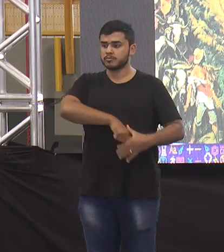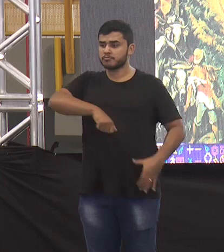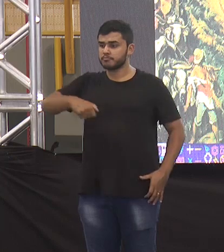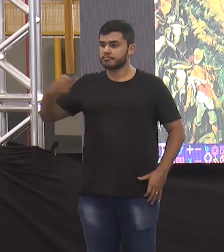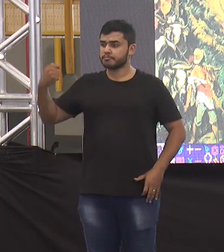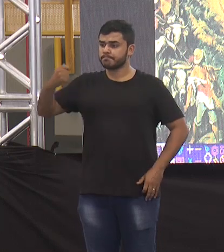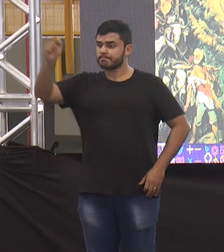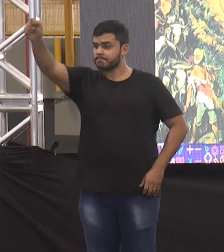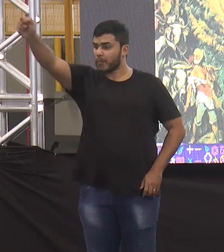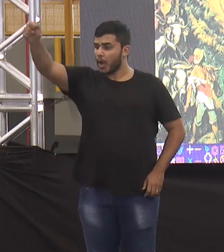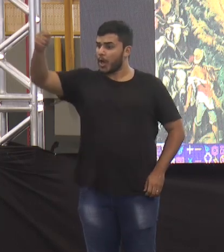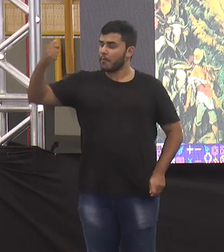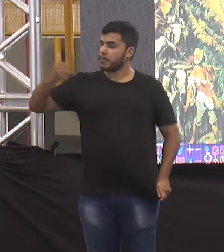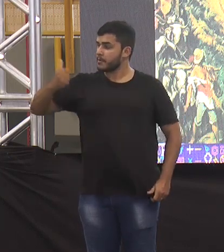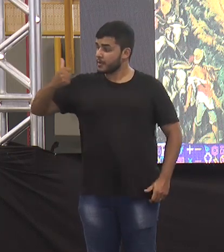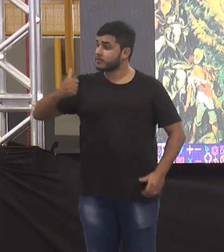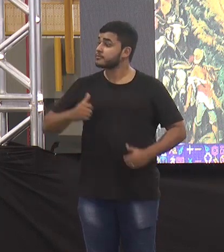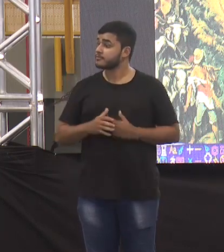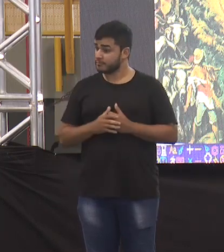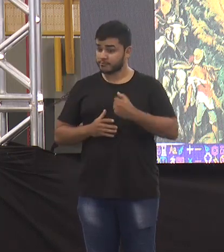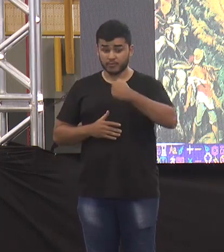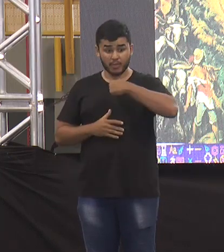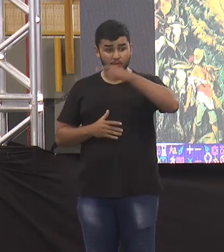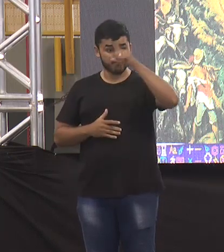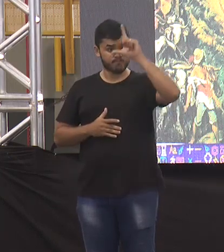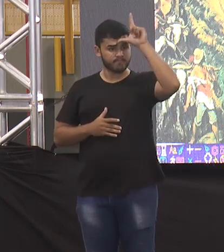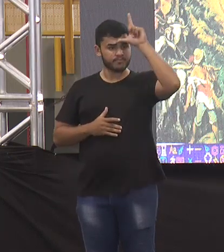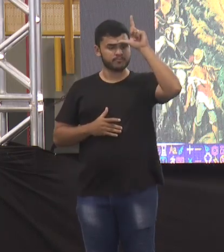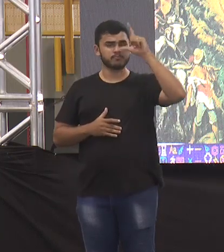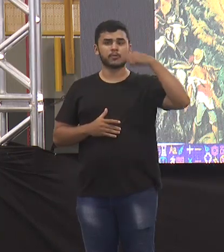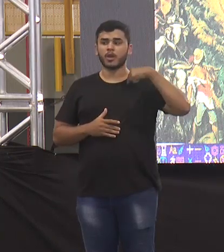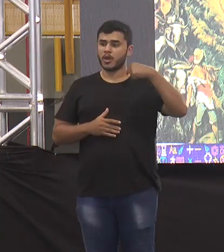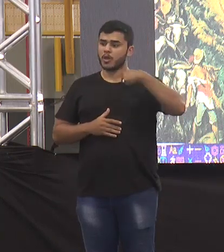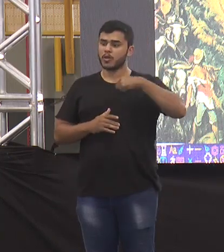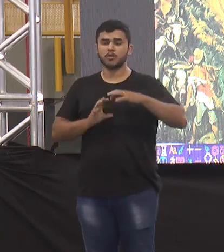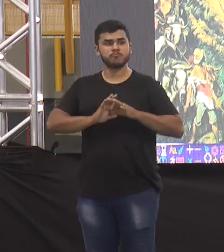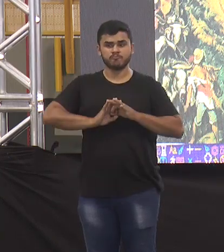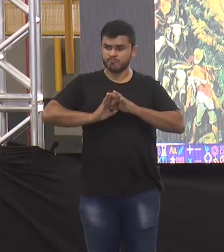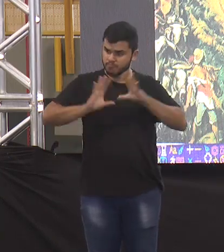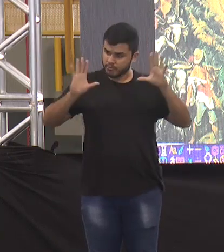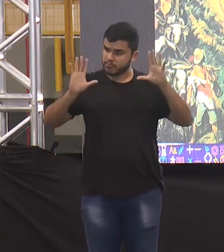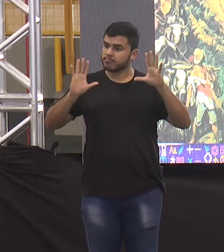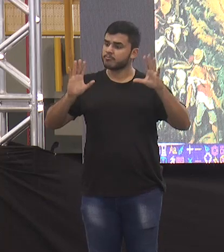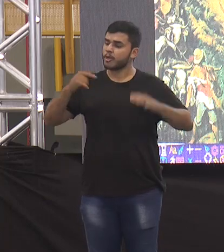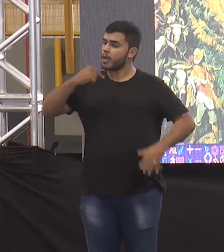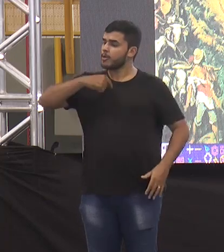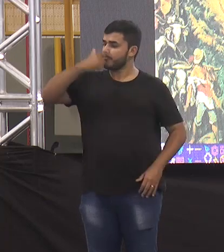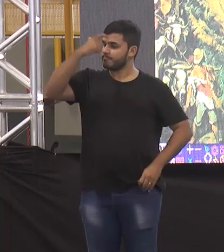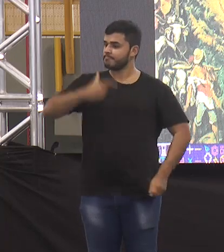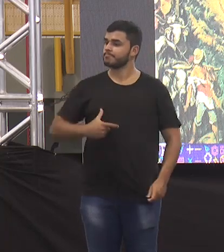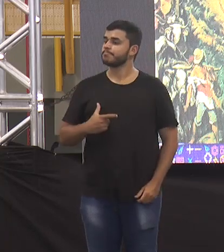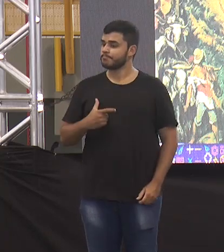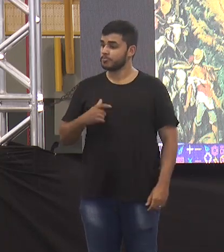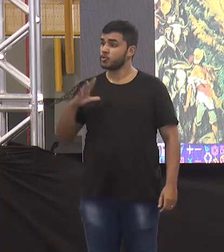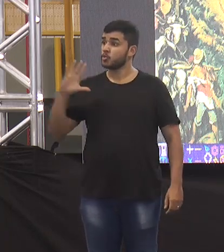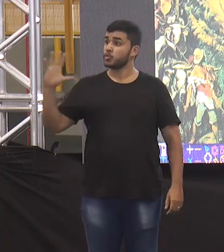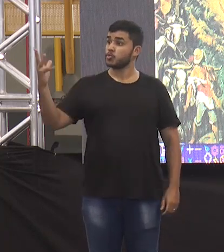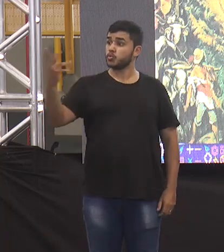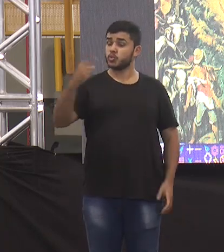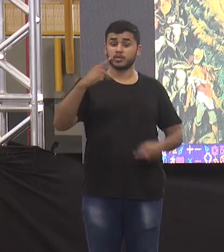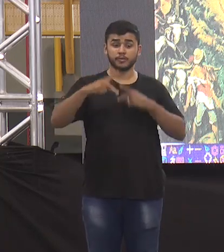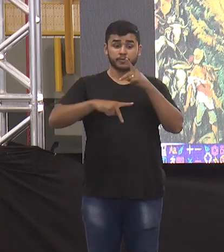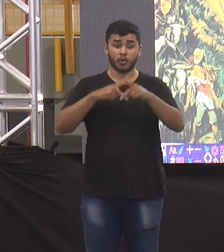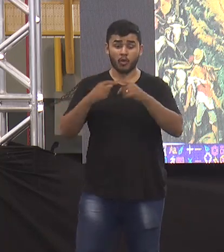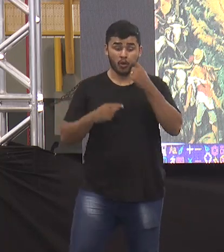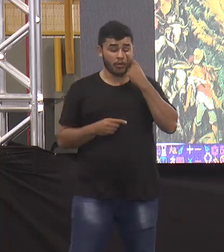É a liderança dele, é o papel dele como libertador que foi destacado. O povo está aqui